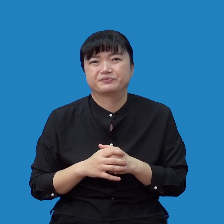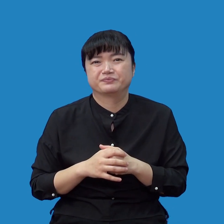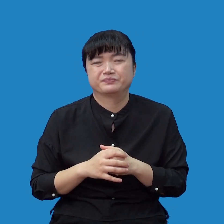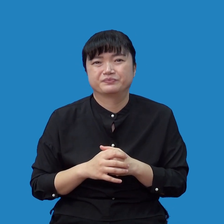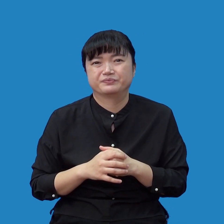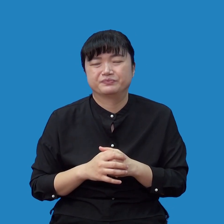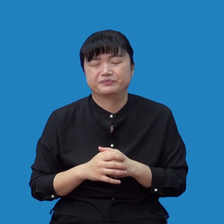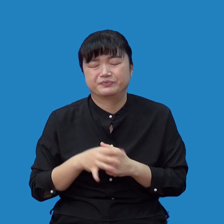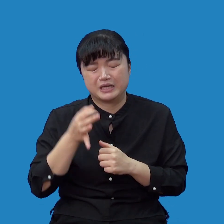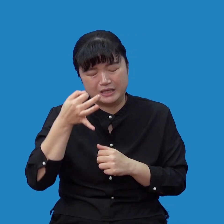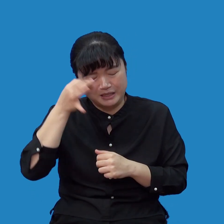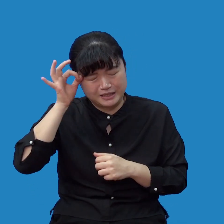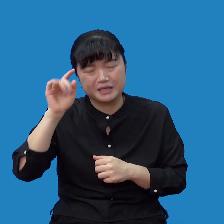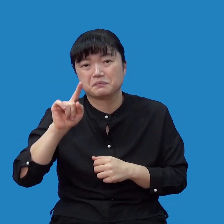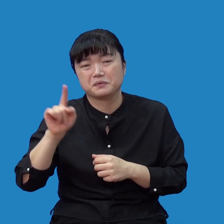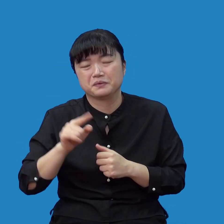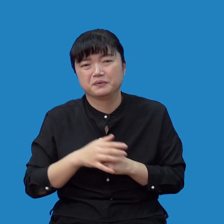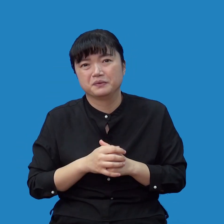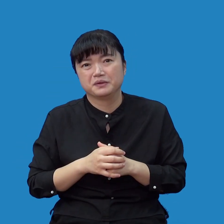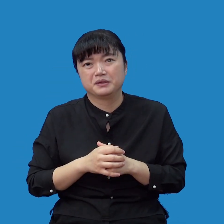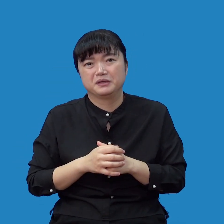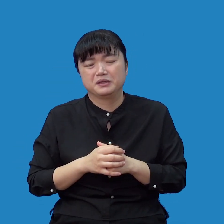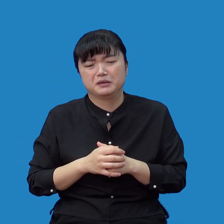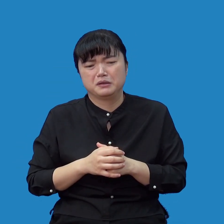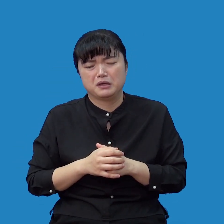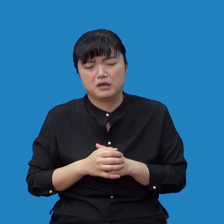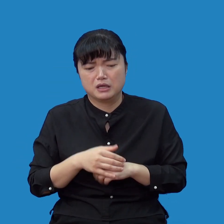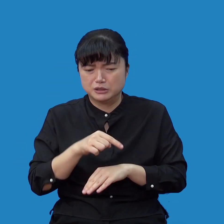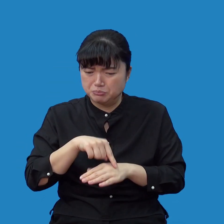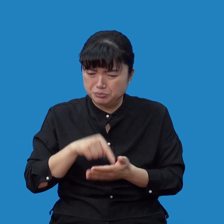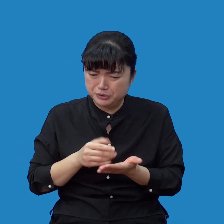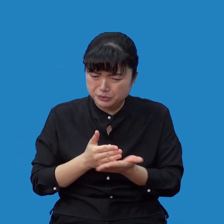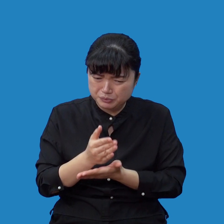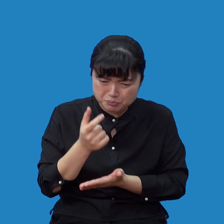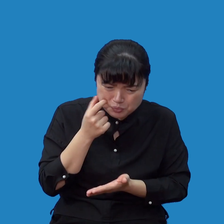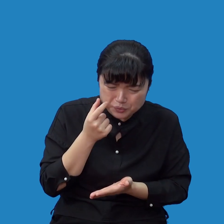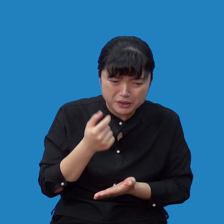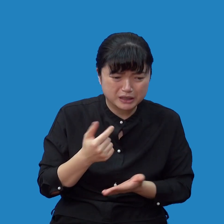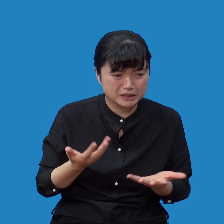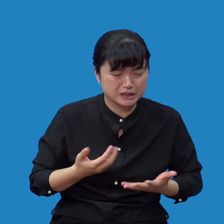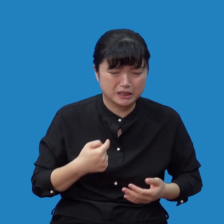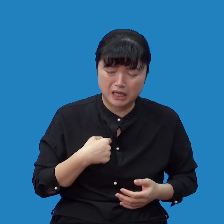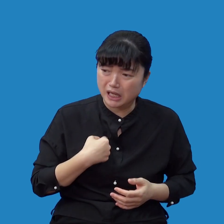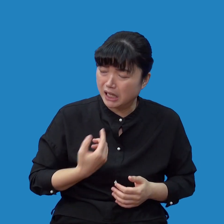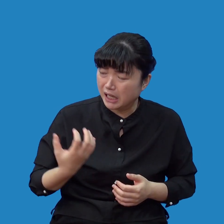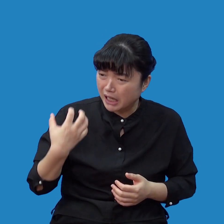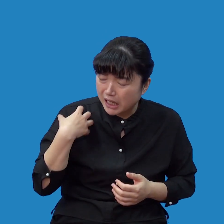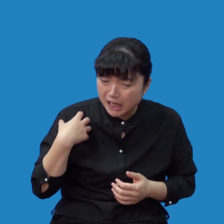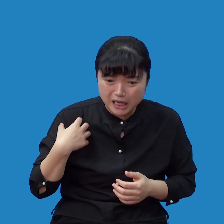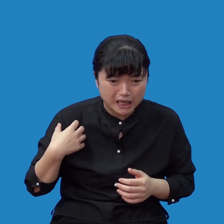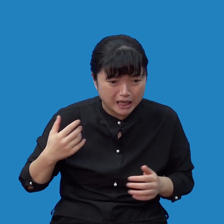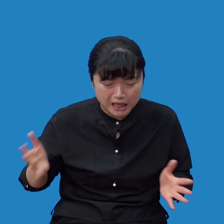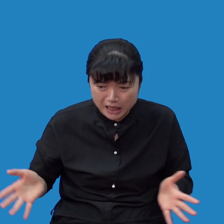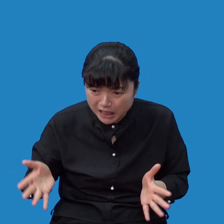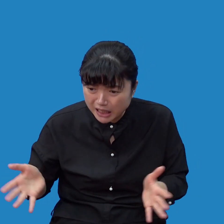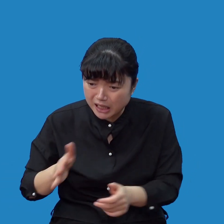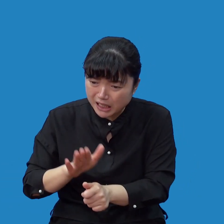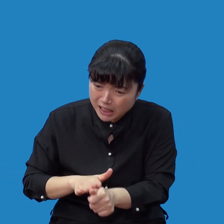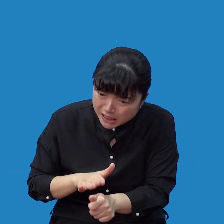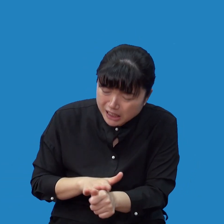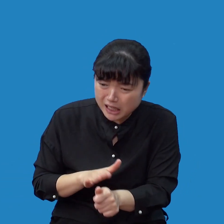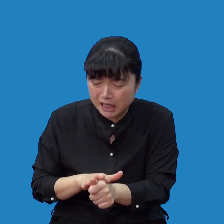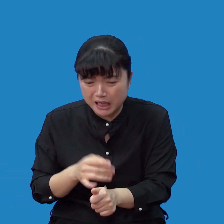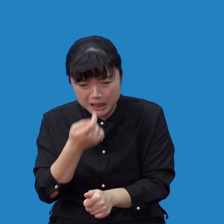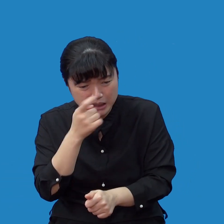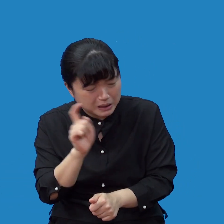생각이 드는데, 아니 심리 전문가들도 못하는 일인데 나는 이걸 어디서 배워서 이렇게 배웠지